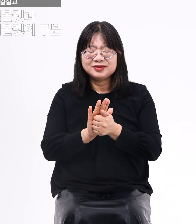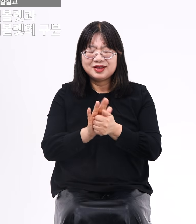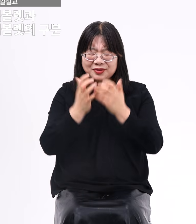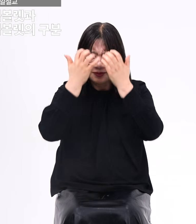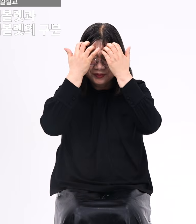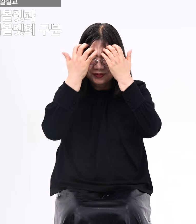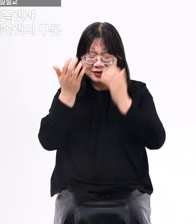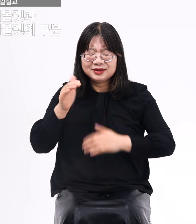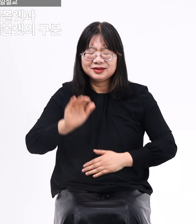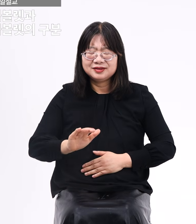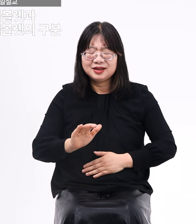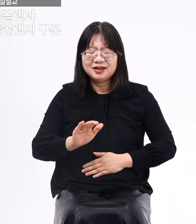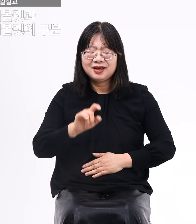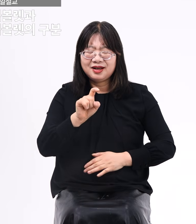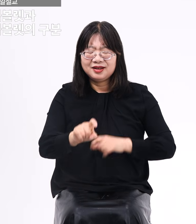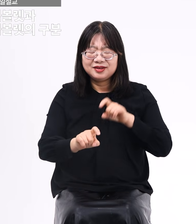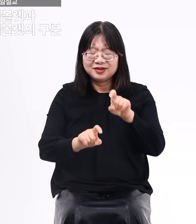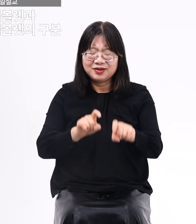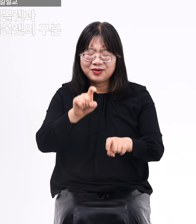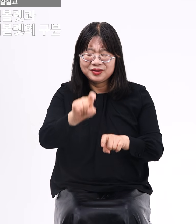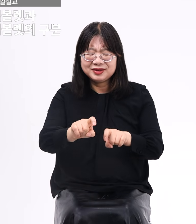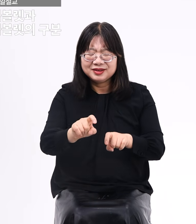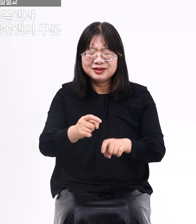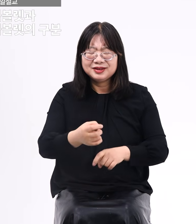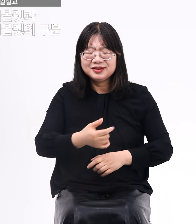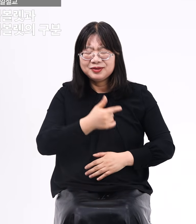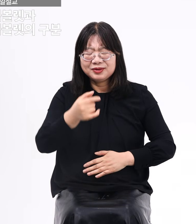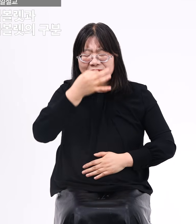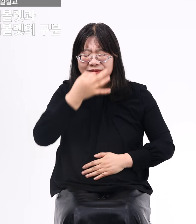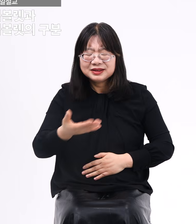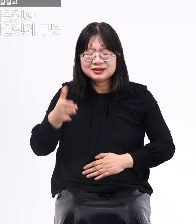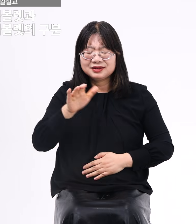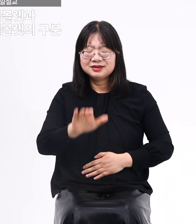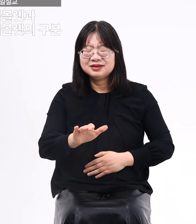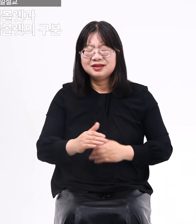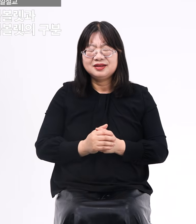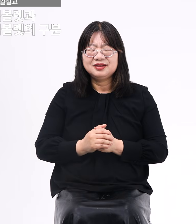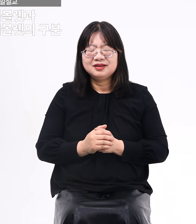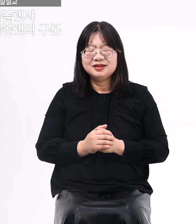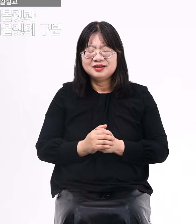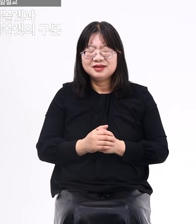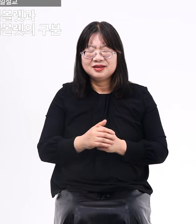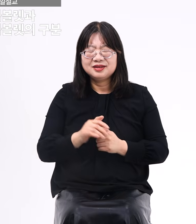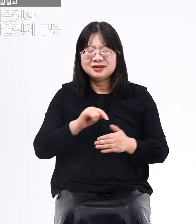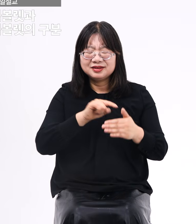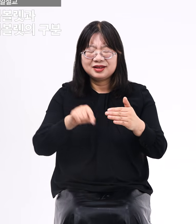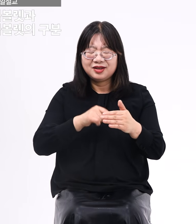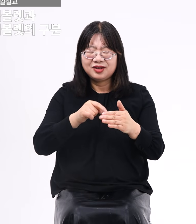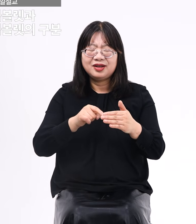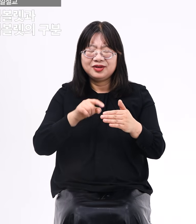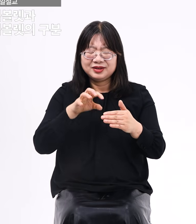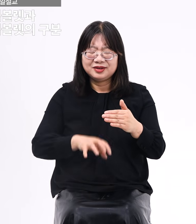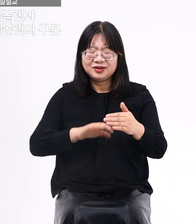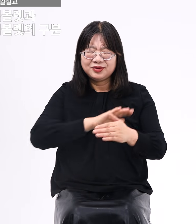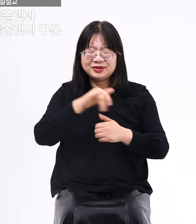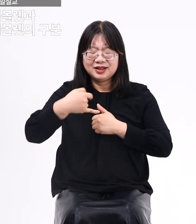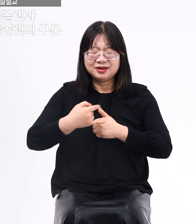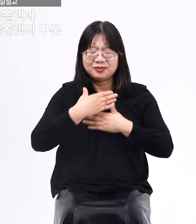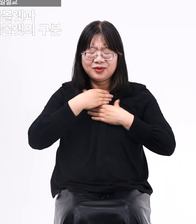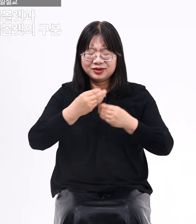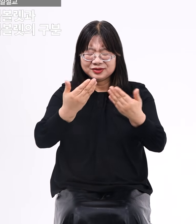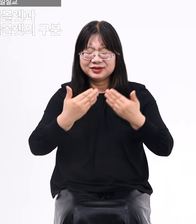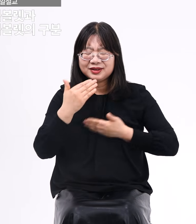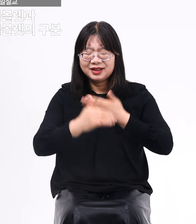곤고하지만 한 걸음 한 걸음 떼기가 숨가쁘지만 그 가운데서 우리에게 평안을 주시는